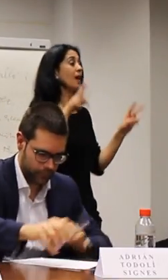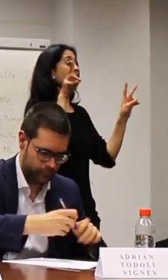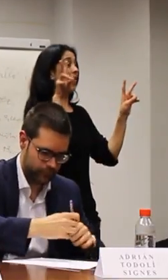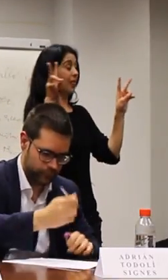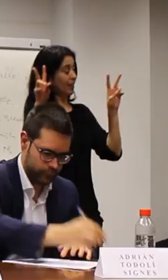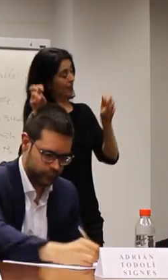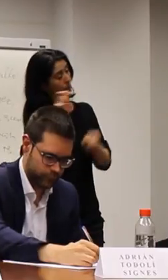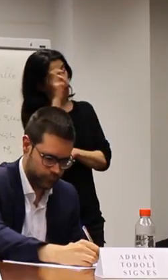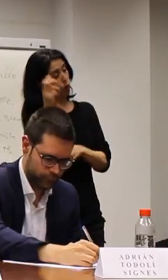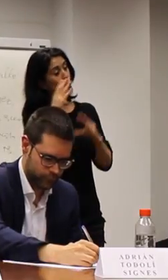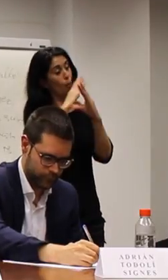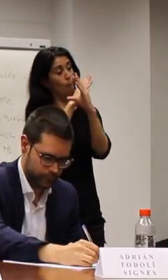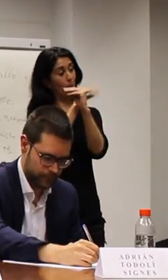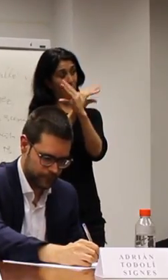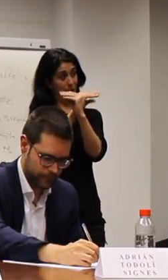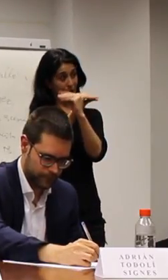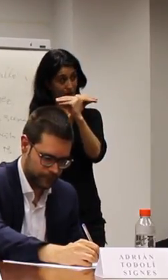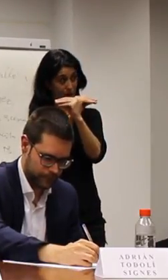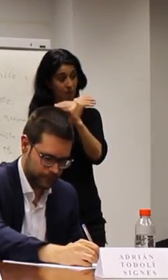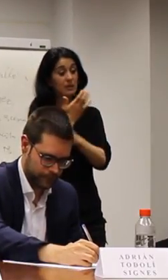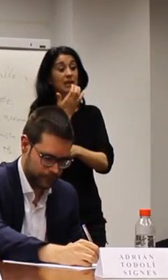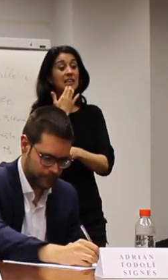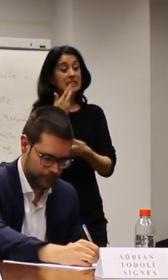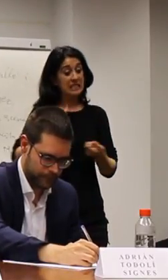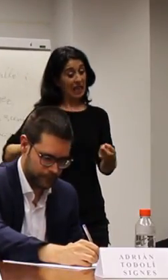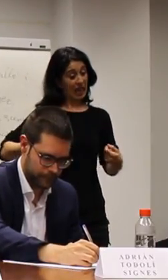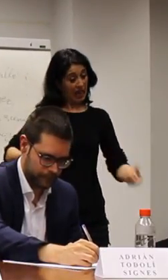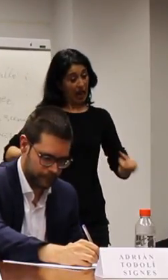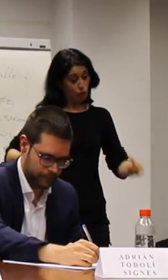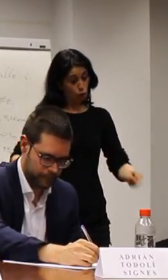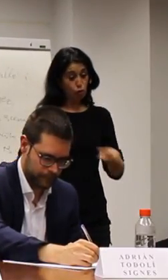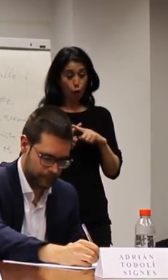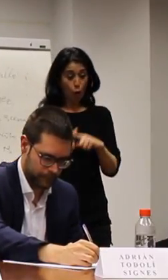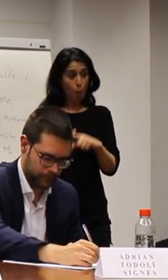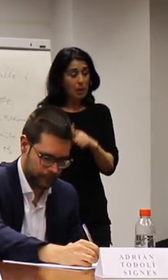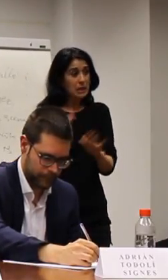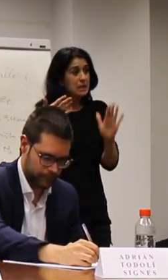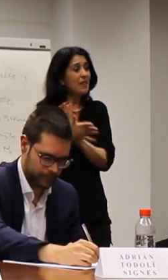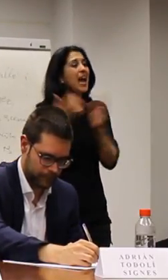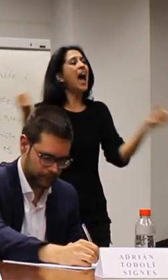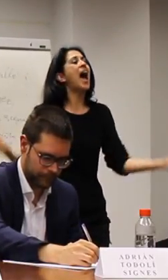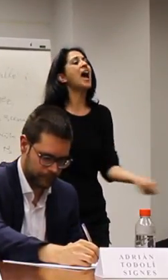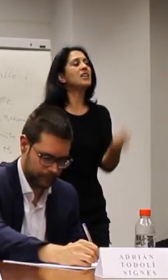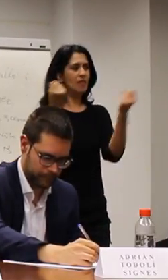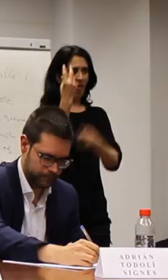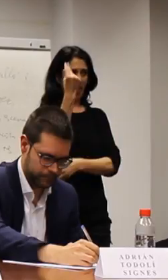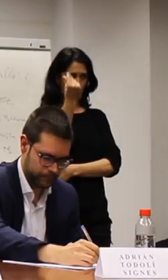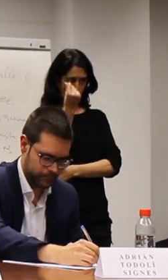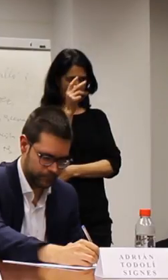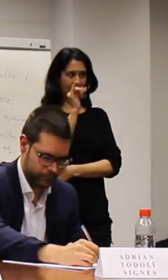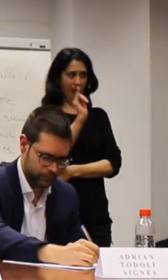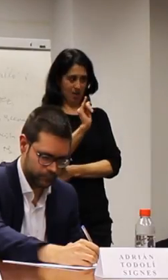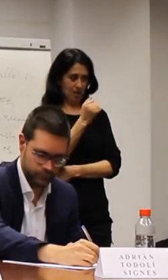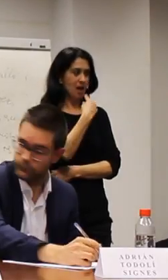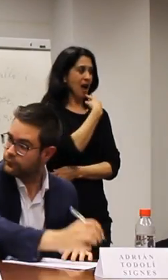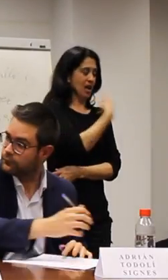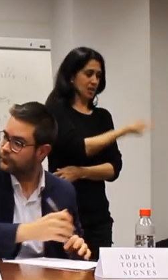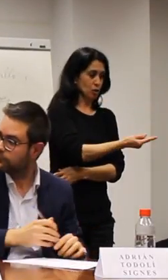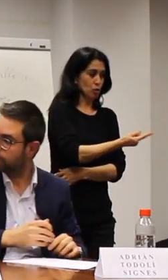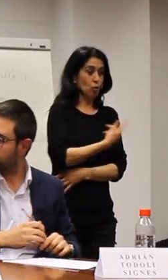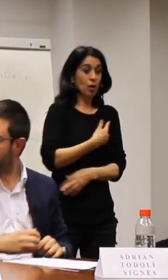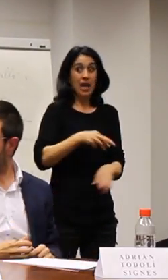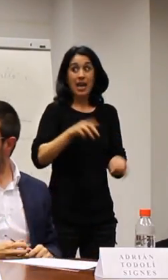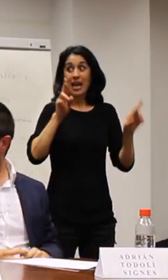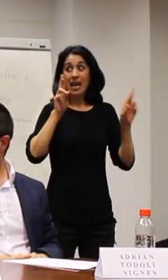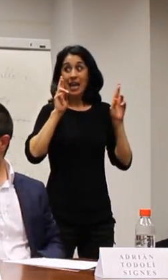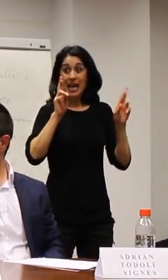BlaBlaCar, que decía que en el momento en que se comparten gastos, ya es una actividad económica. Yo, Adrián, espero que estés dado de alta como